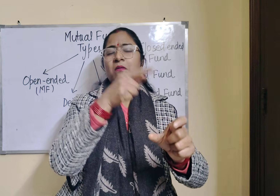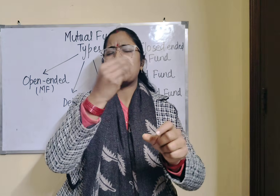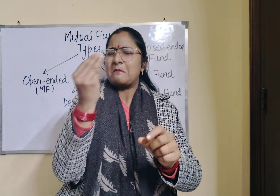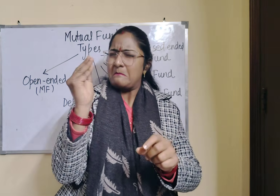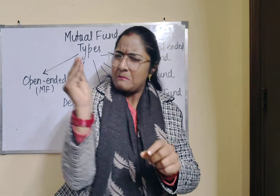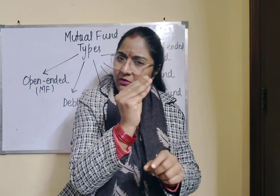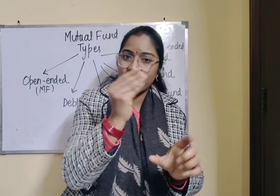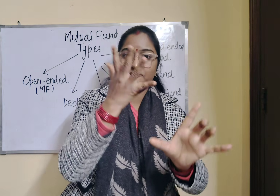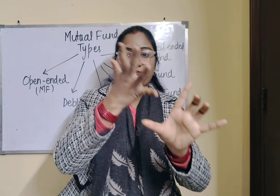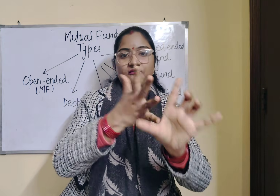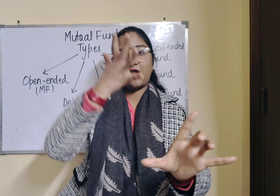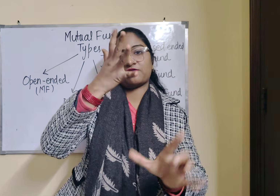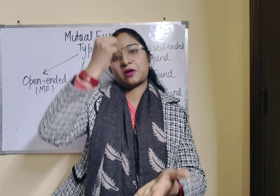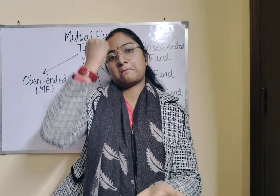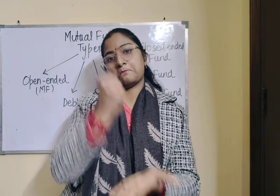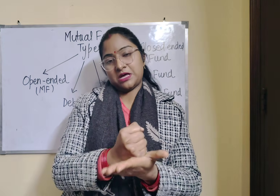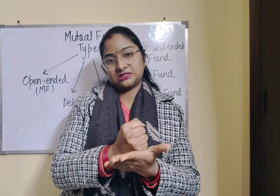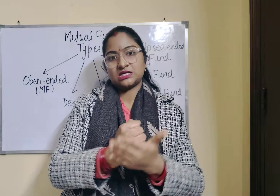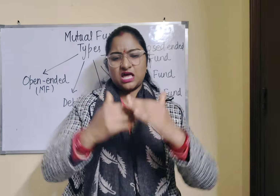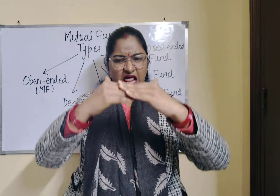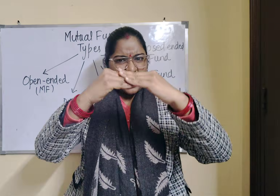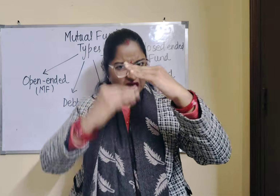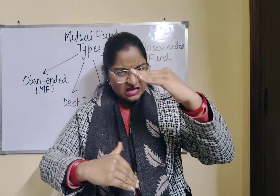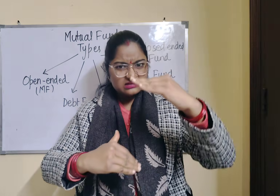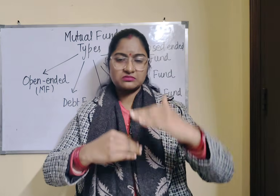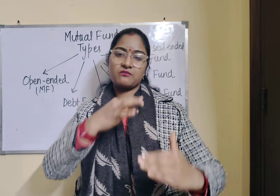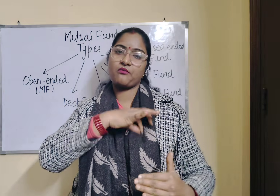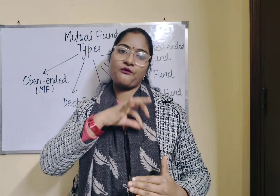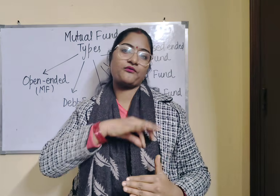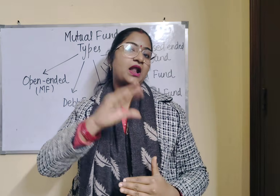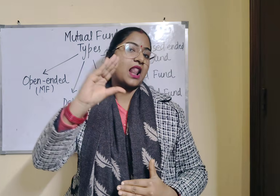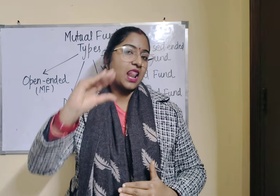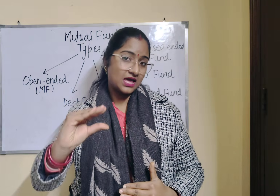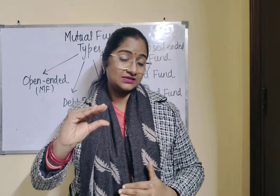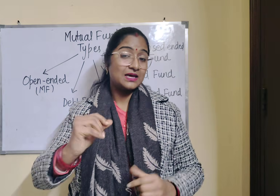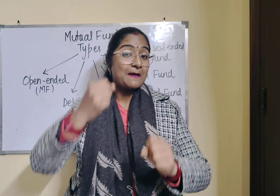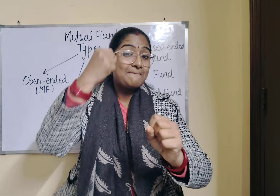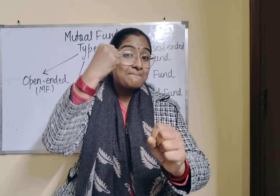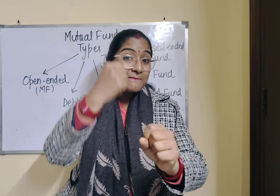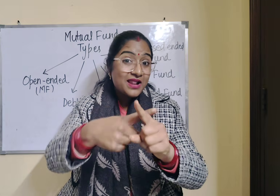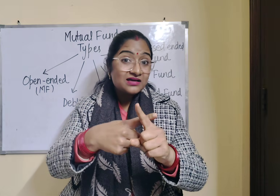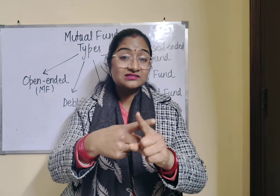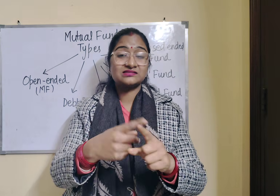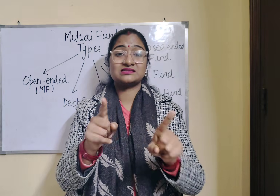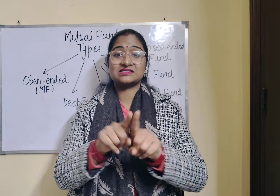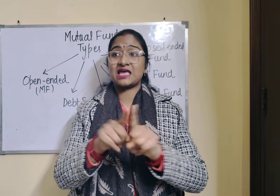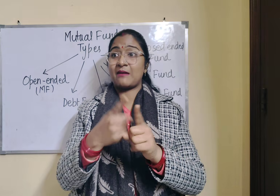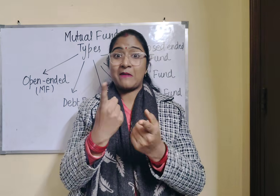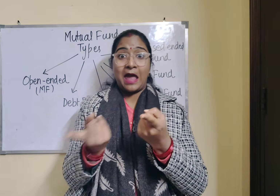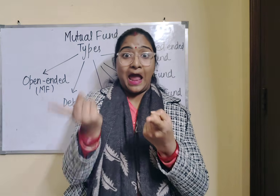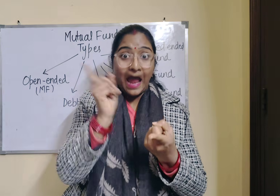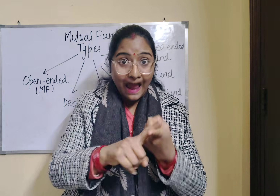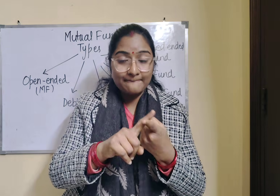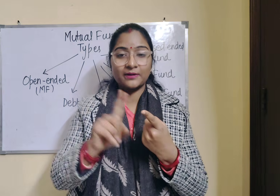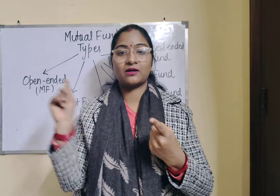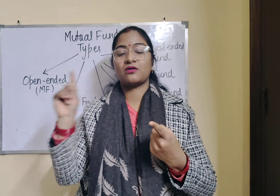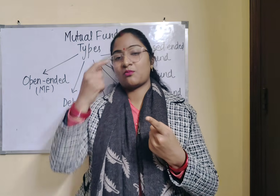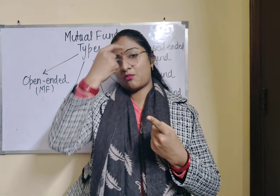रहे हो, तो उसमें मैं बताऊं मिनिमम 5 ईयर्स तक इन्वेस्ट करना ज़्यादा आपको प्रॉफिट देगा, उससे कम में आपको ज़्यादा प्रॉफिट नहीं